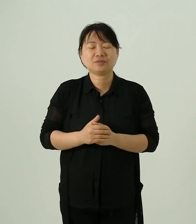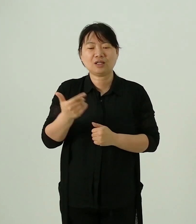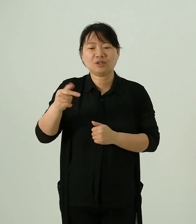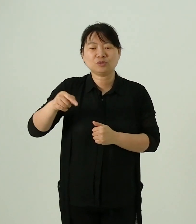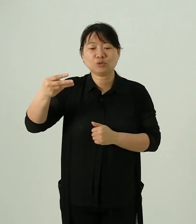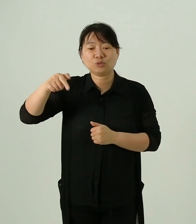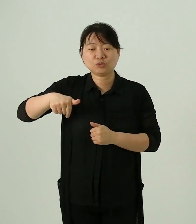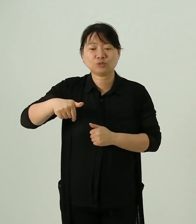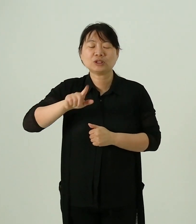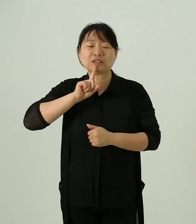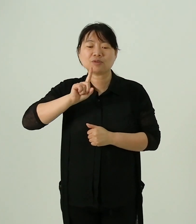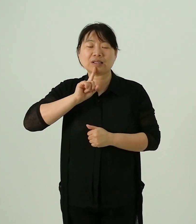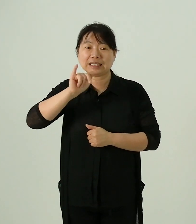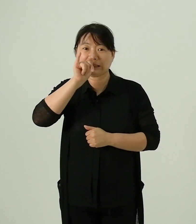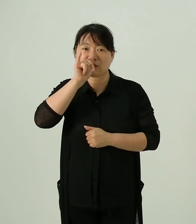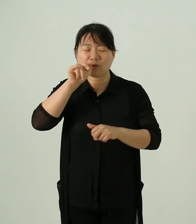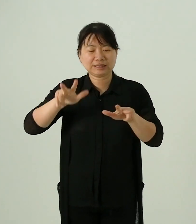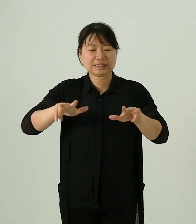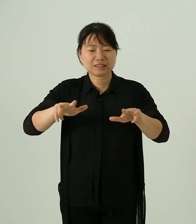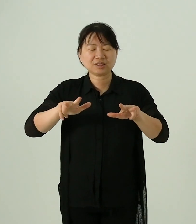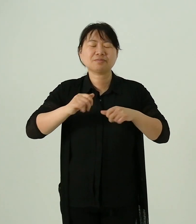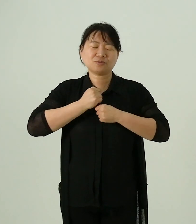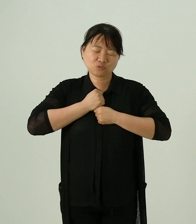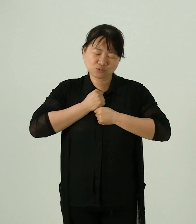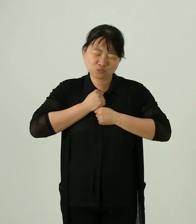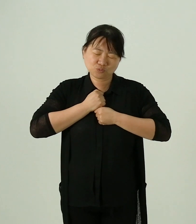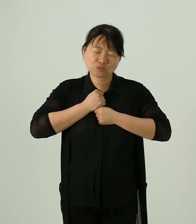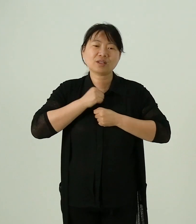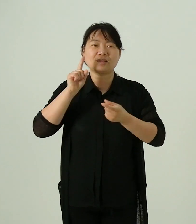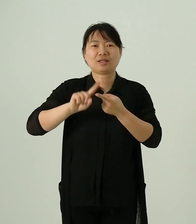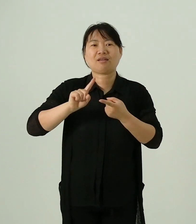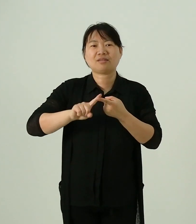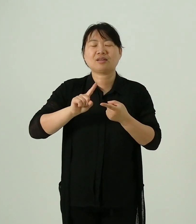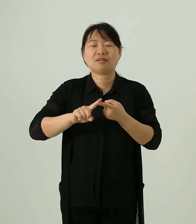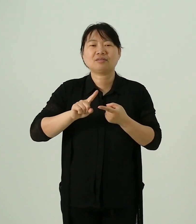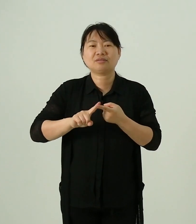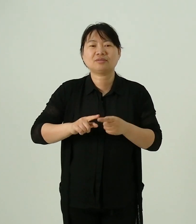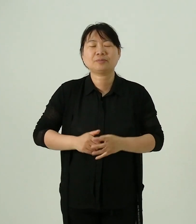누룩으로 묘사해서 그거를 주의할 것을